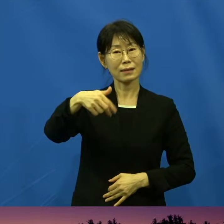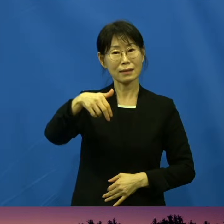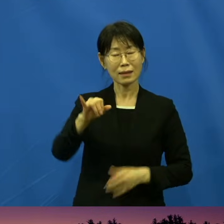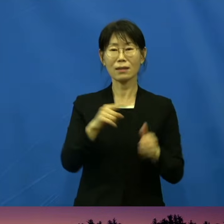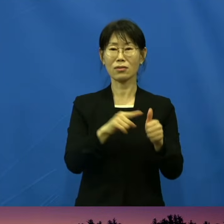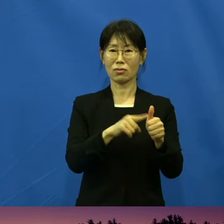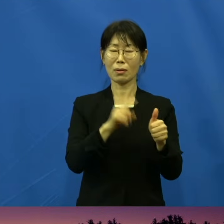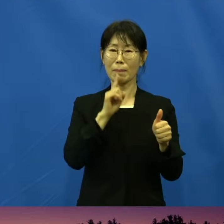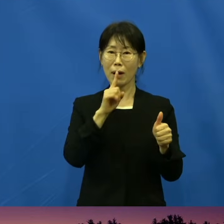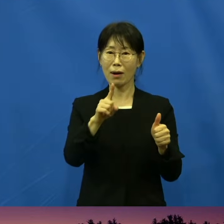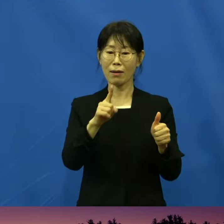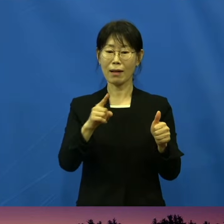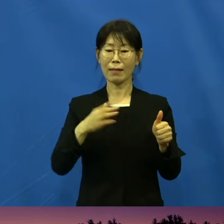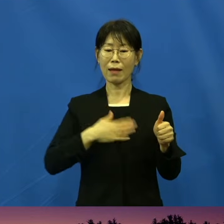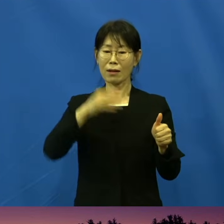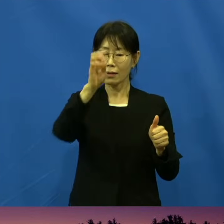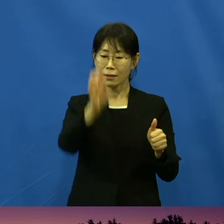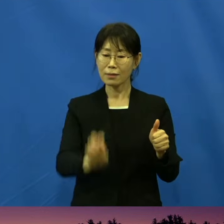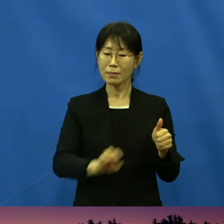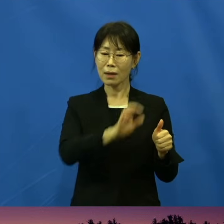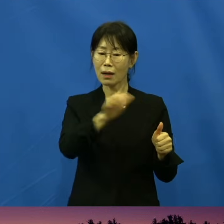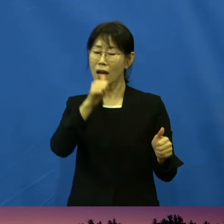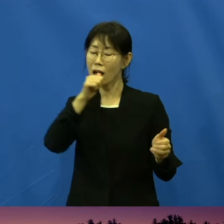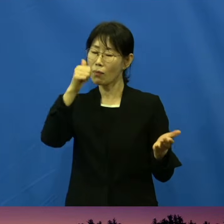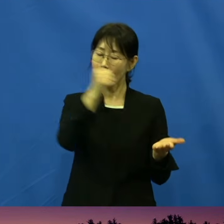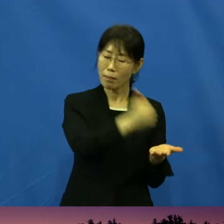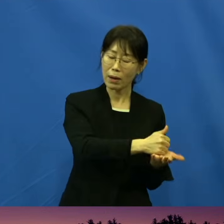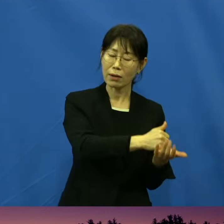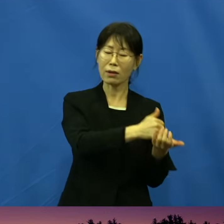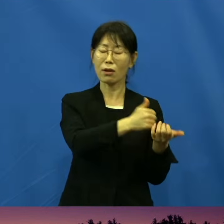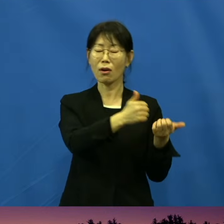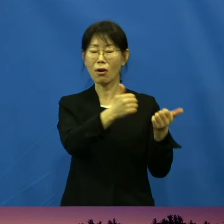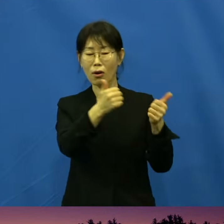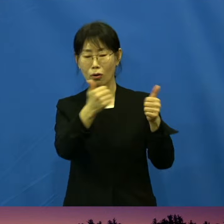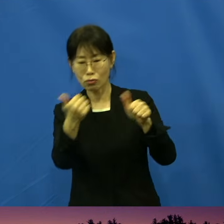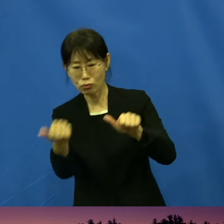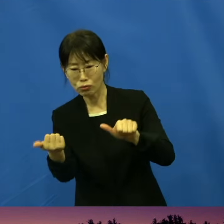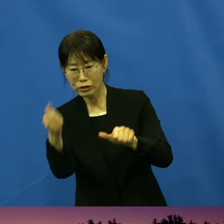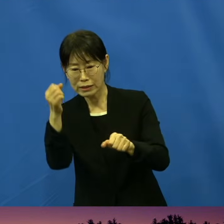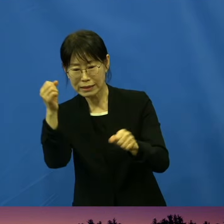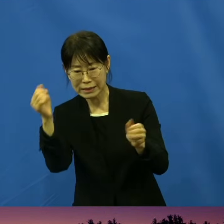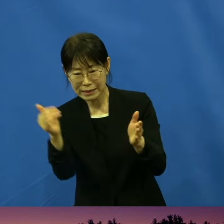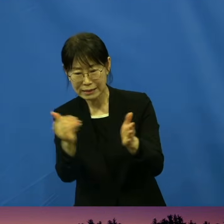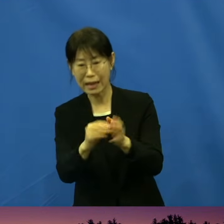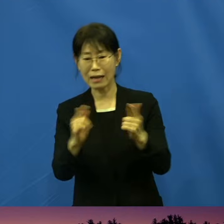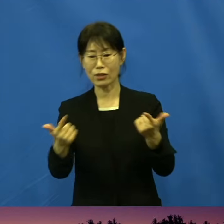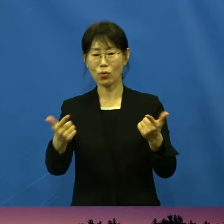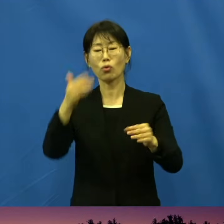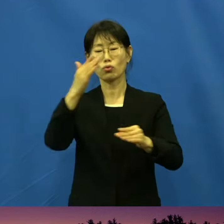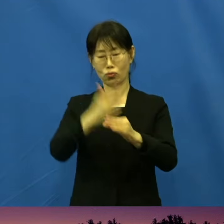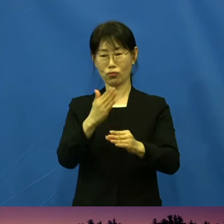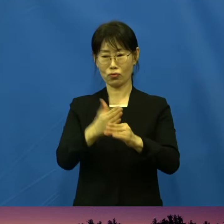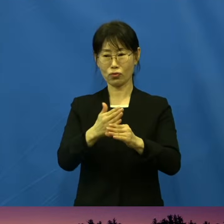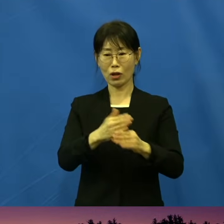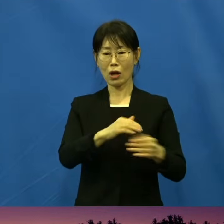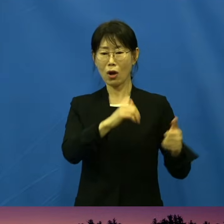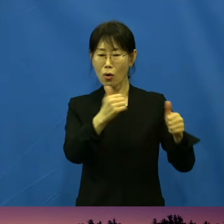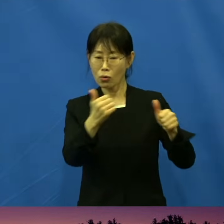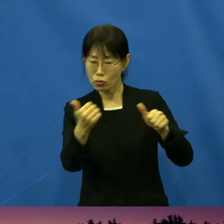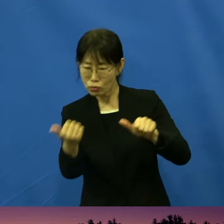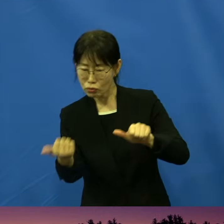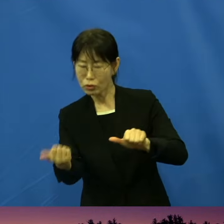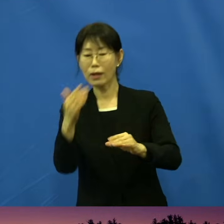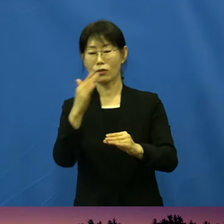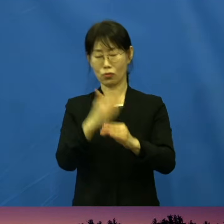못 박혀 있다 이렇게 주석을 해요. 그러니까 그리스도와 함께 십자가에 못 박혔나니 라고 하는 이